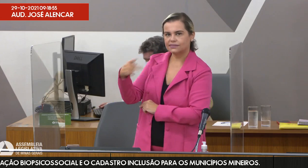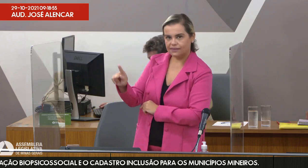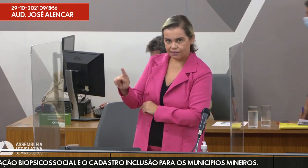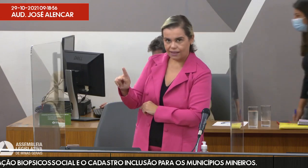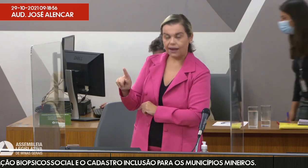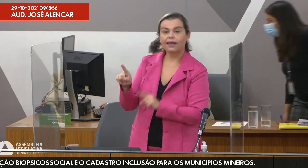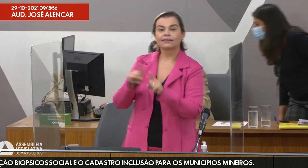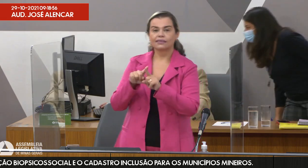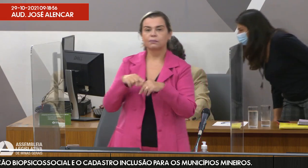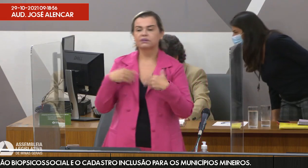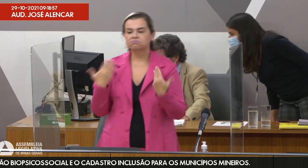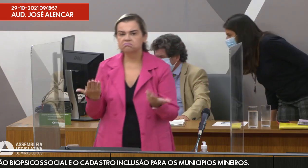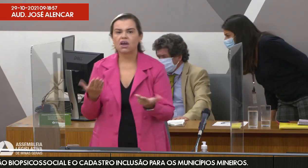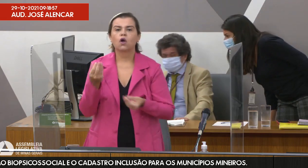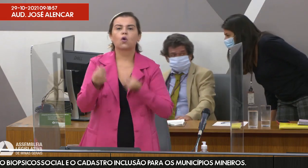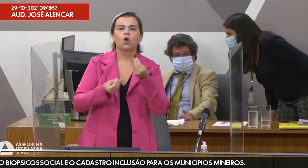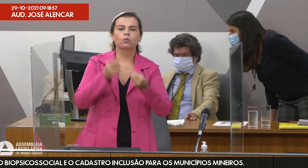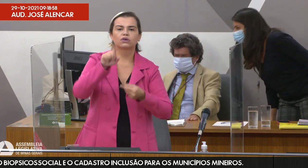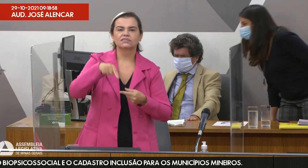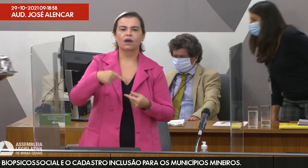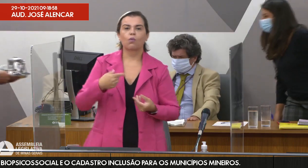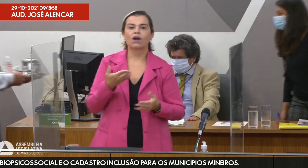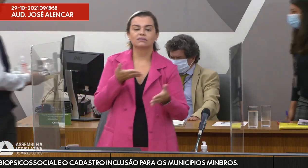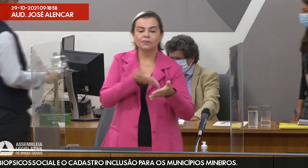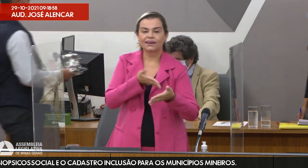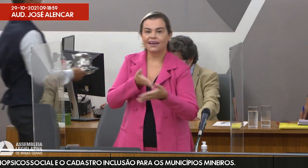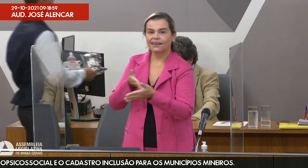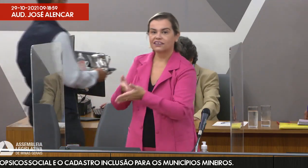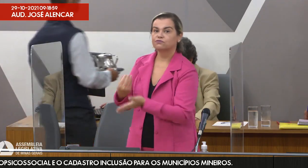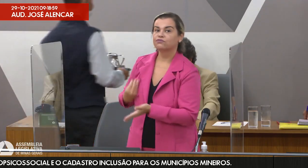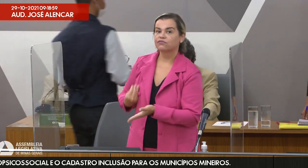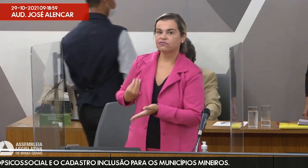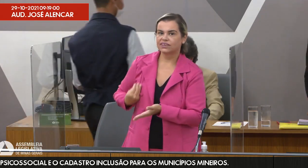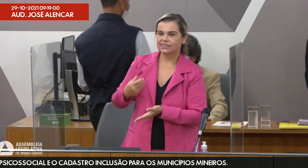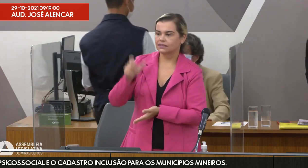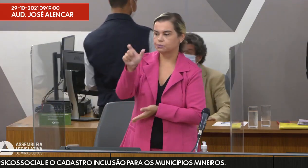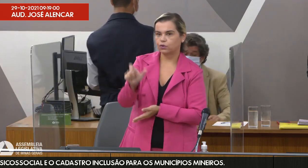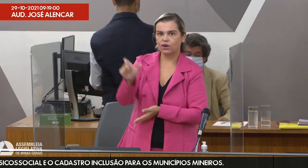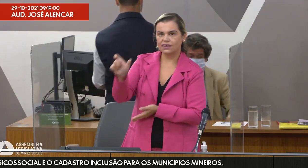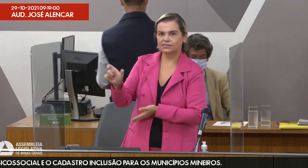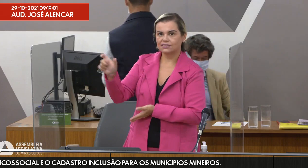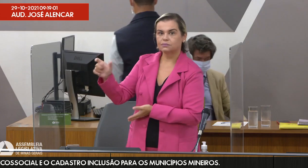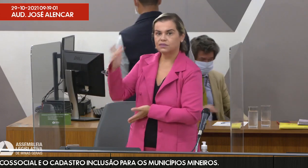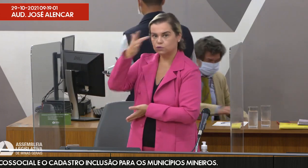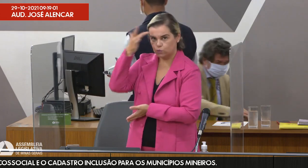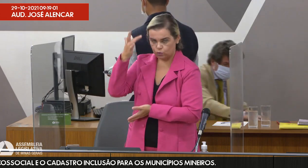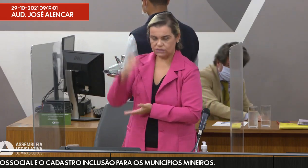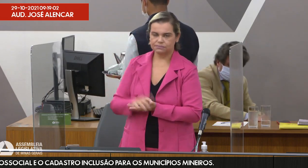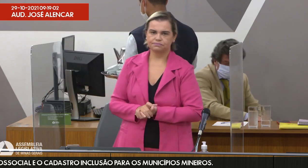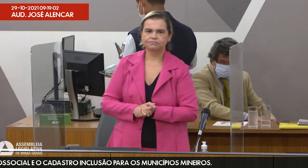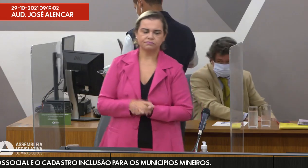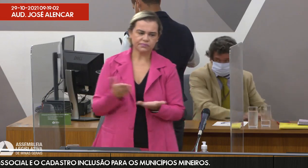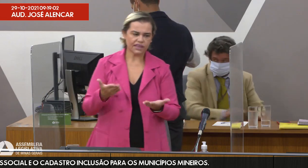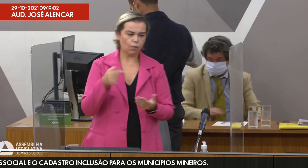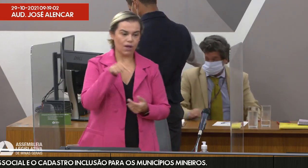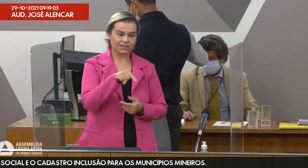grau da deficiência e avalia as barreiras enfrentadas por